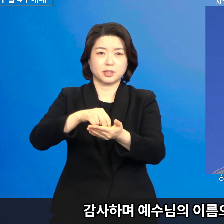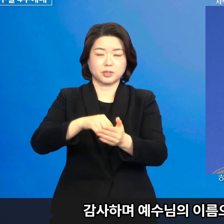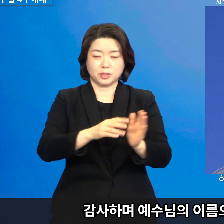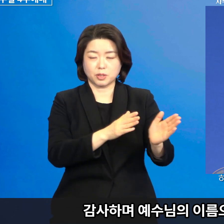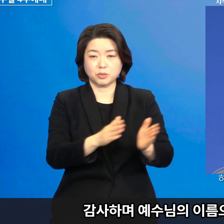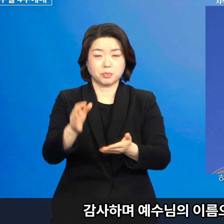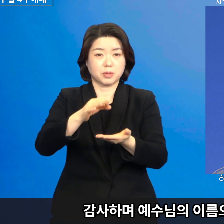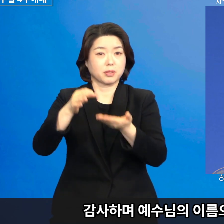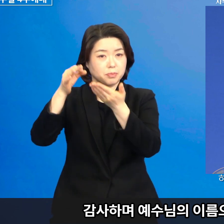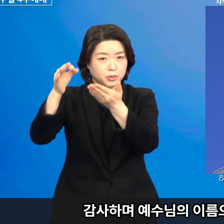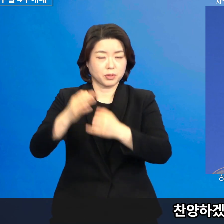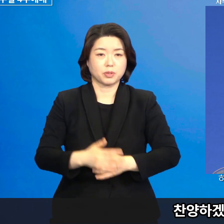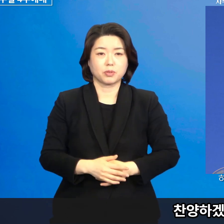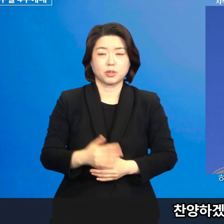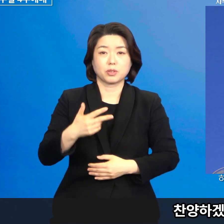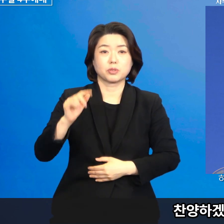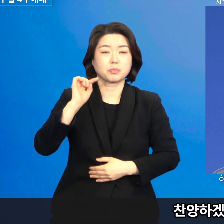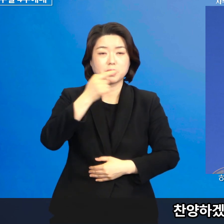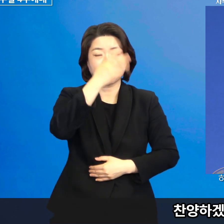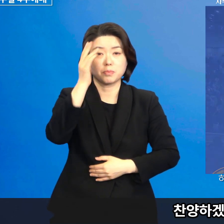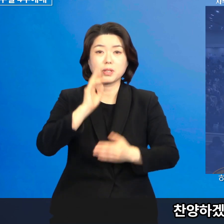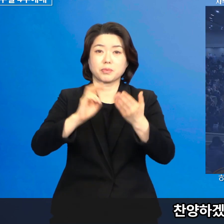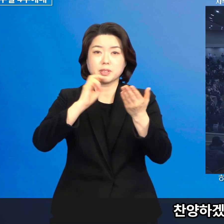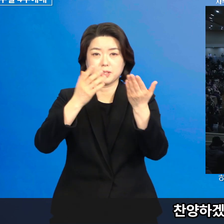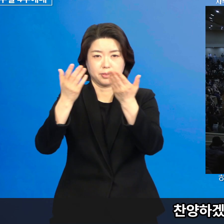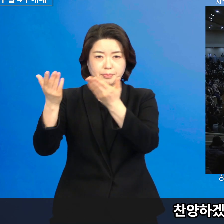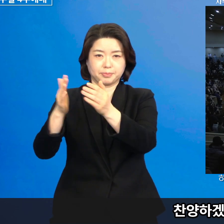준비하신 예물 드리며 주의 아름다우심 찬양하겠습니다.